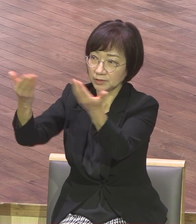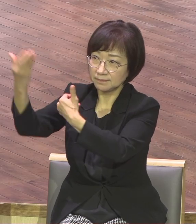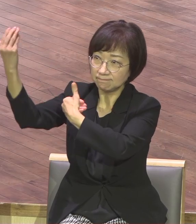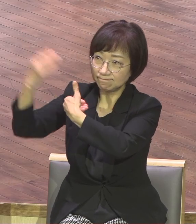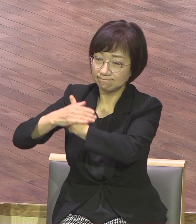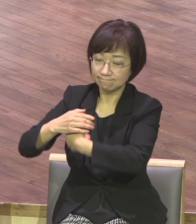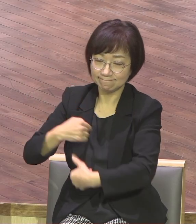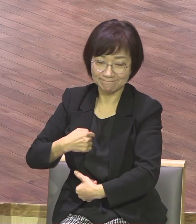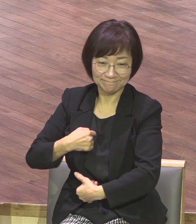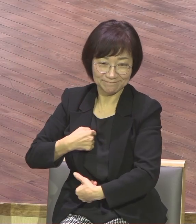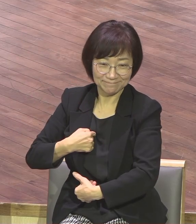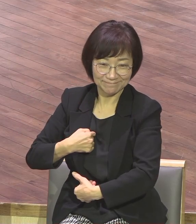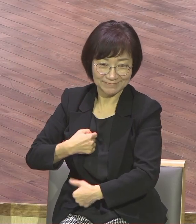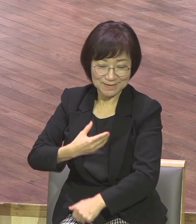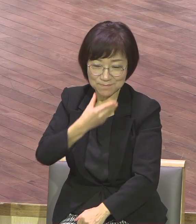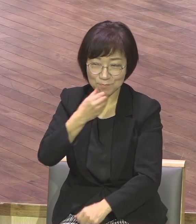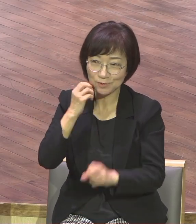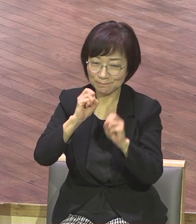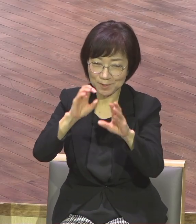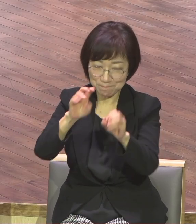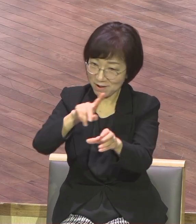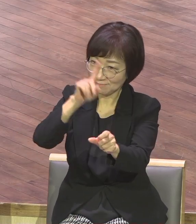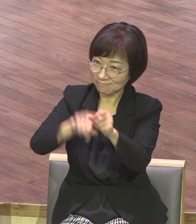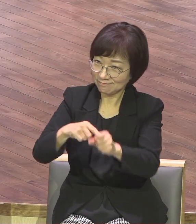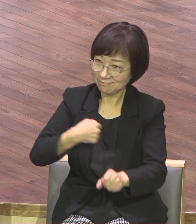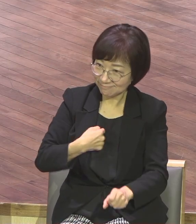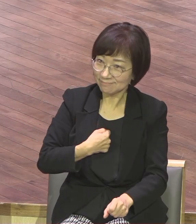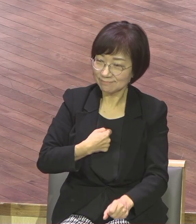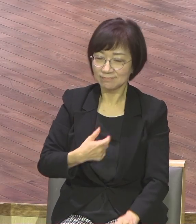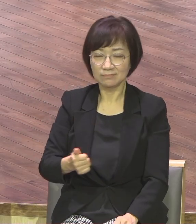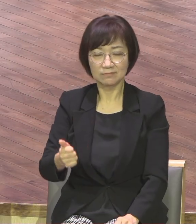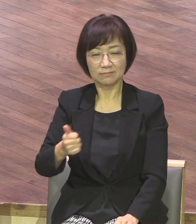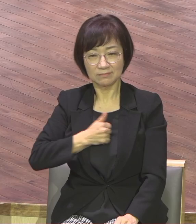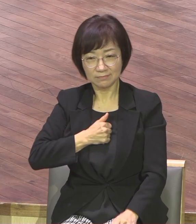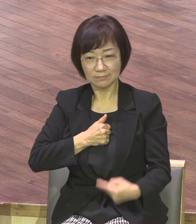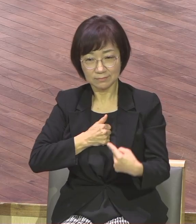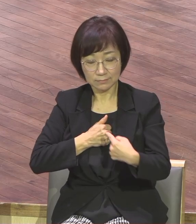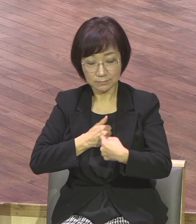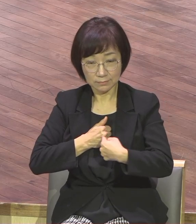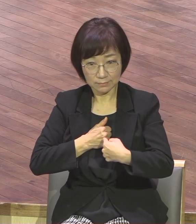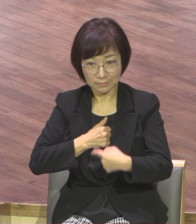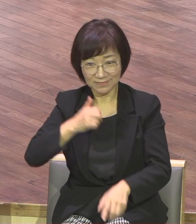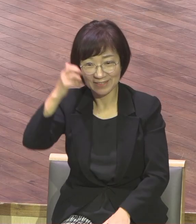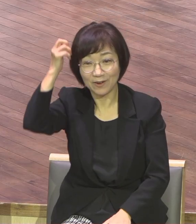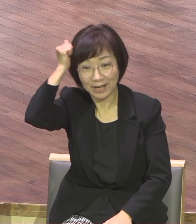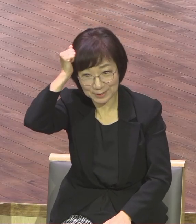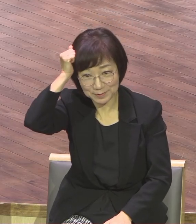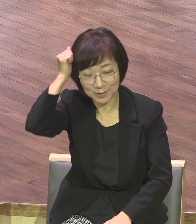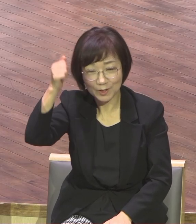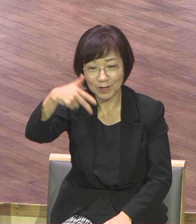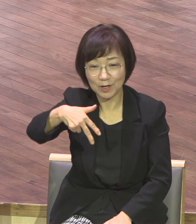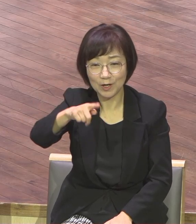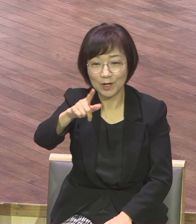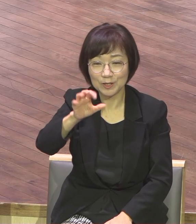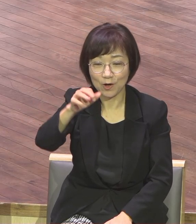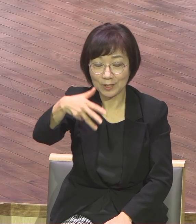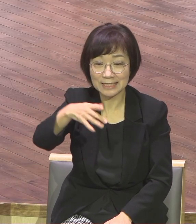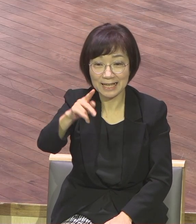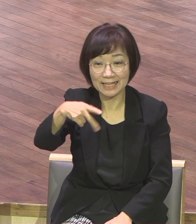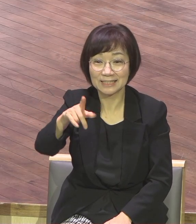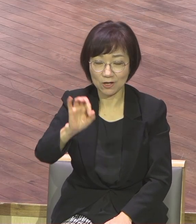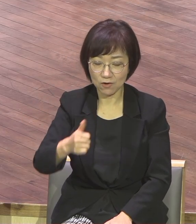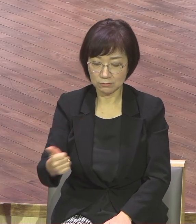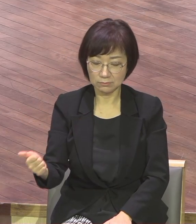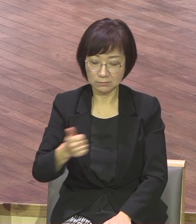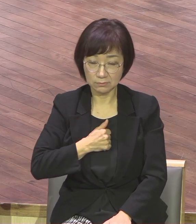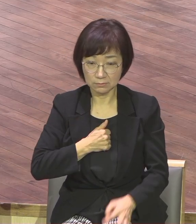복음을 위해서 존재하는 나다. 이 사실을 여러 영적 정체성 놓치면 큰일 나요. 환경 따라서